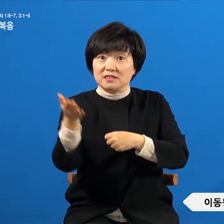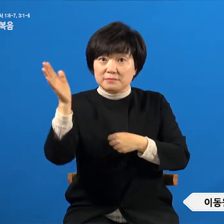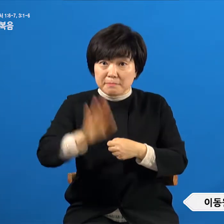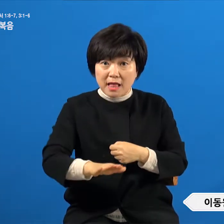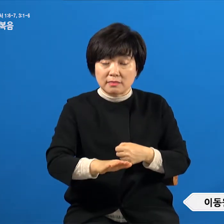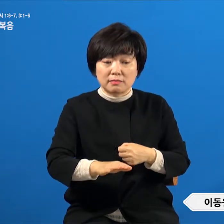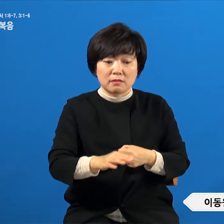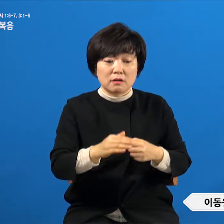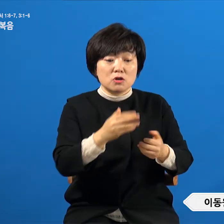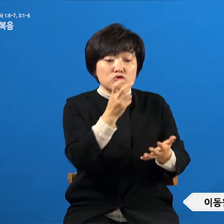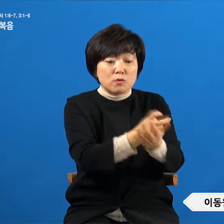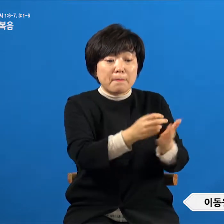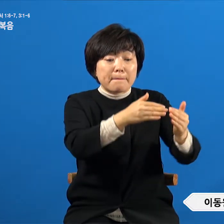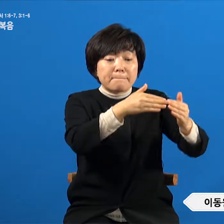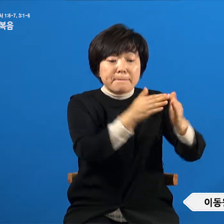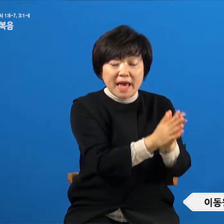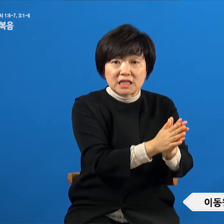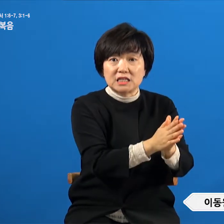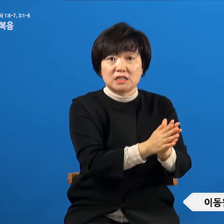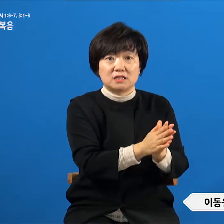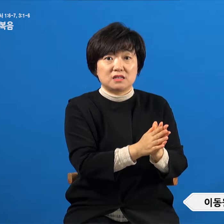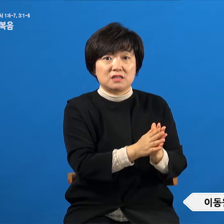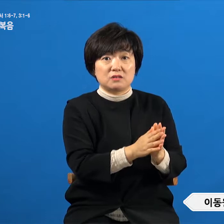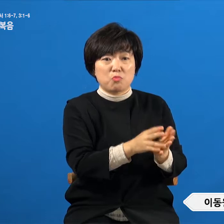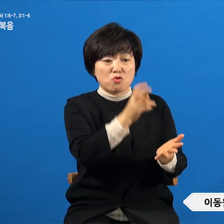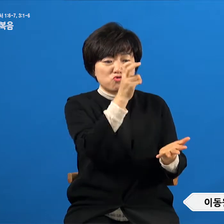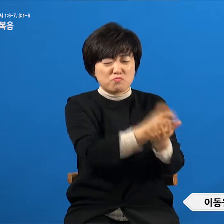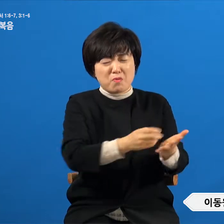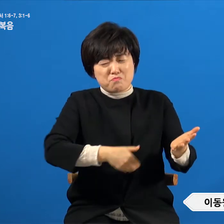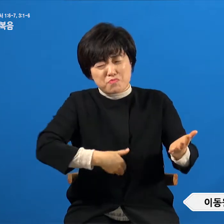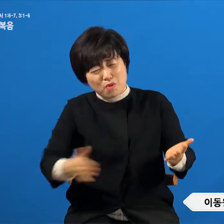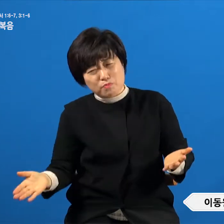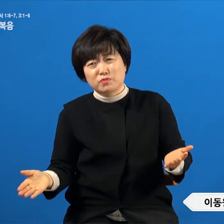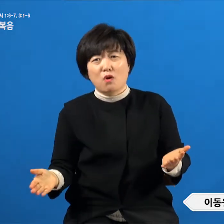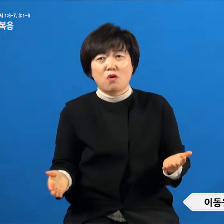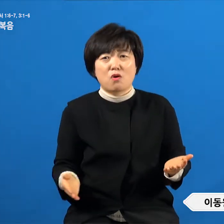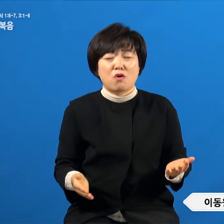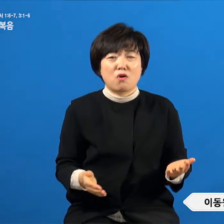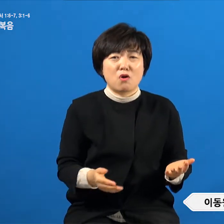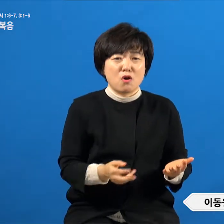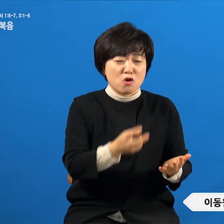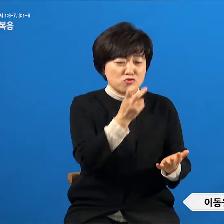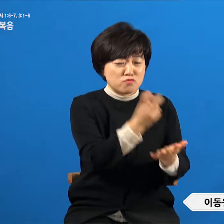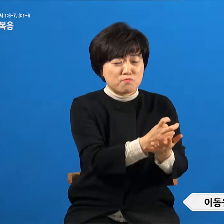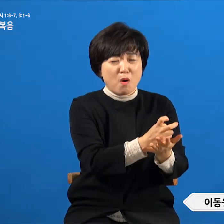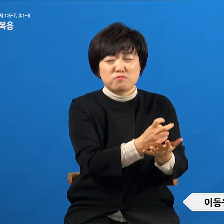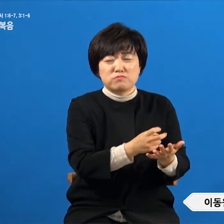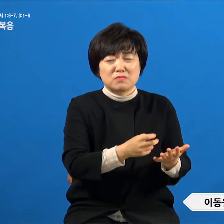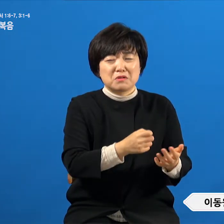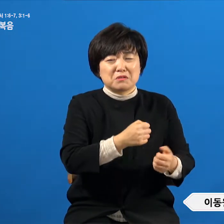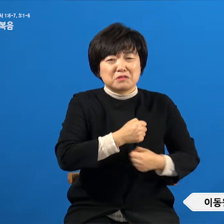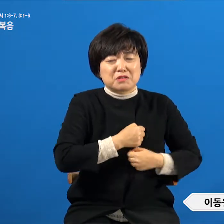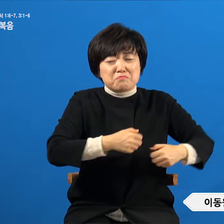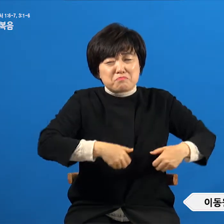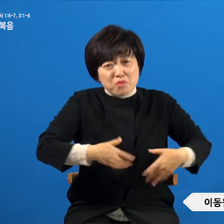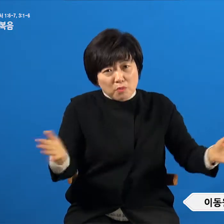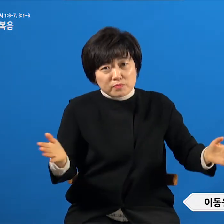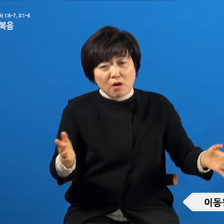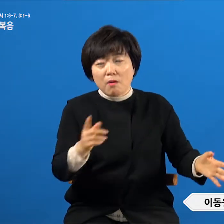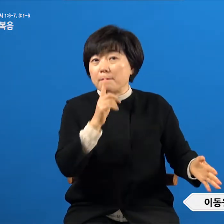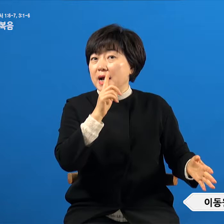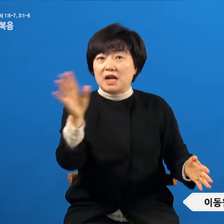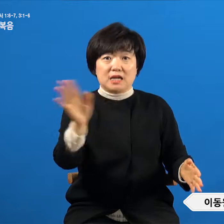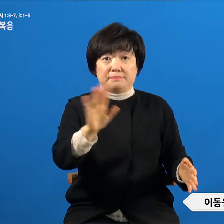반대로 율법을 폐기하는 율법 폐기론자리나 혹은 무율법주의나 혹은 반율법주의자가 아니라는 것입니다. 그런